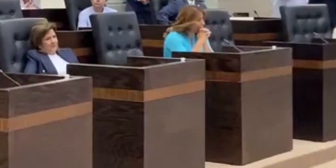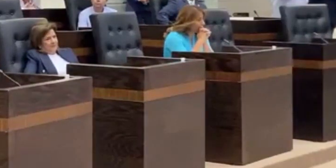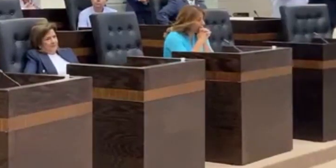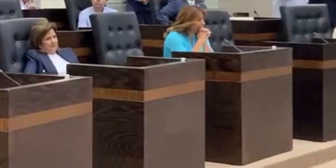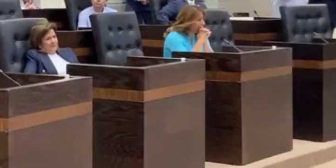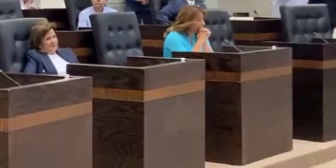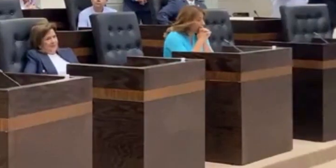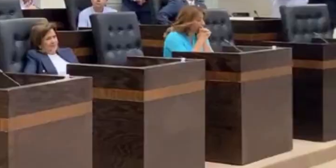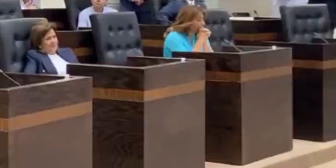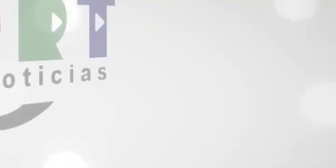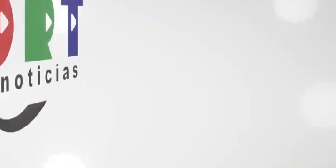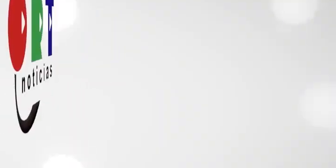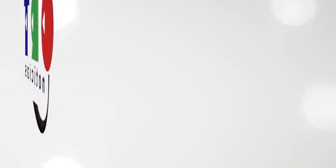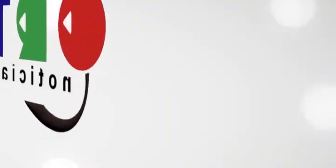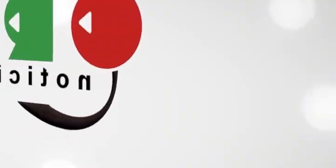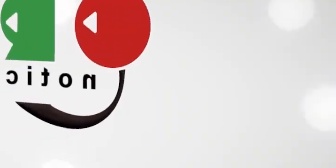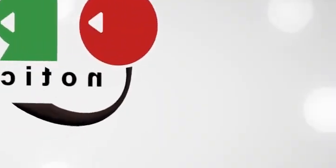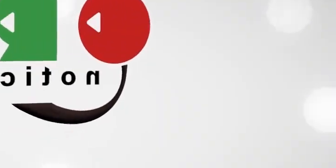carácter de oposición perdieron